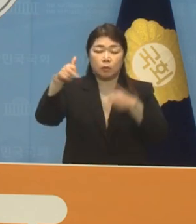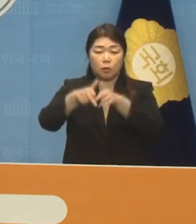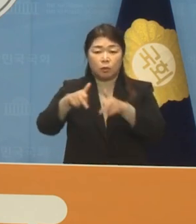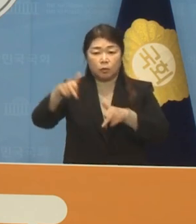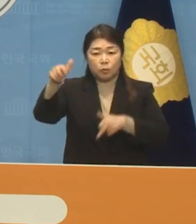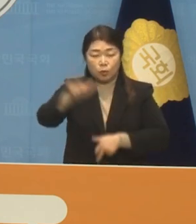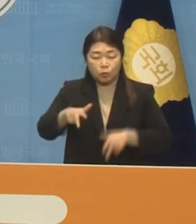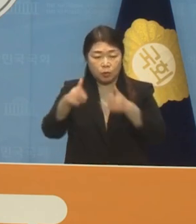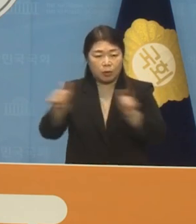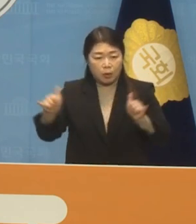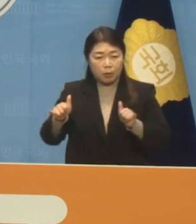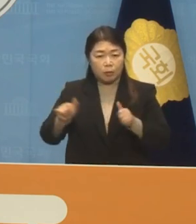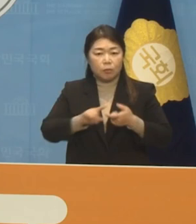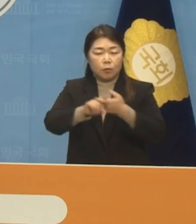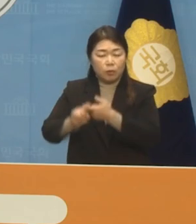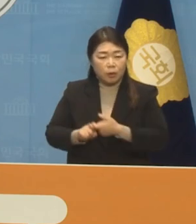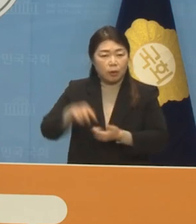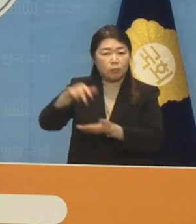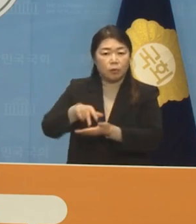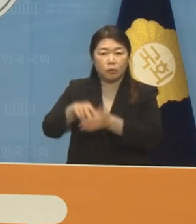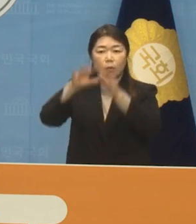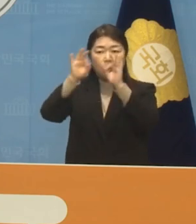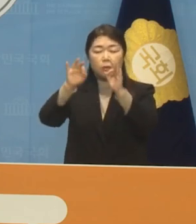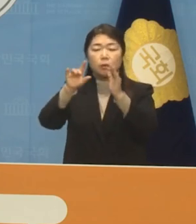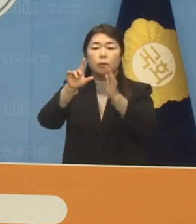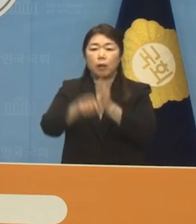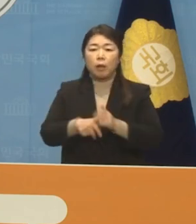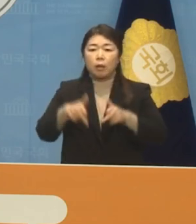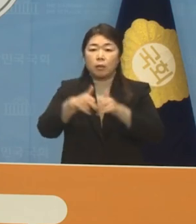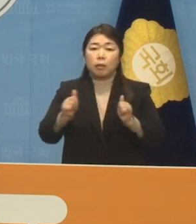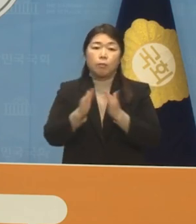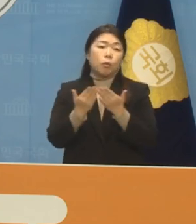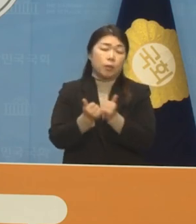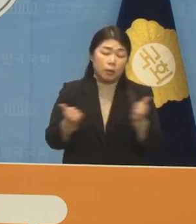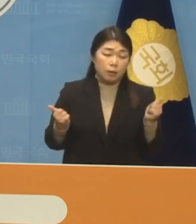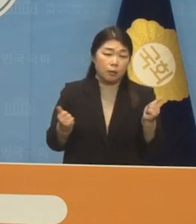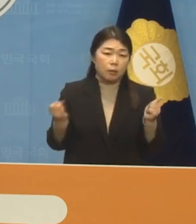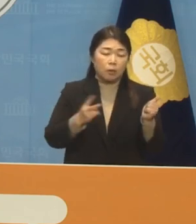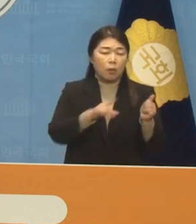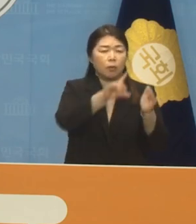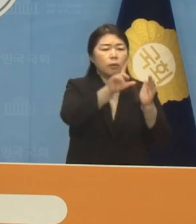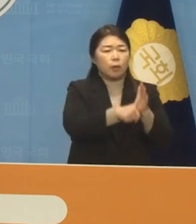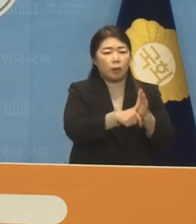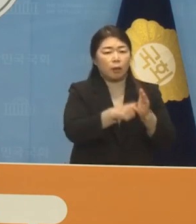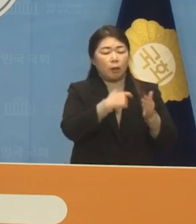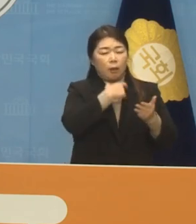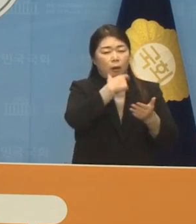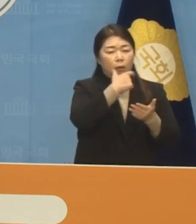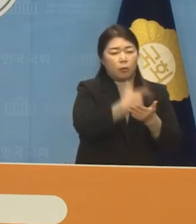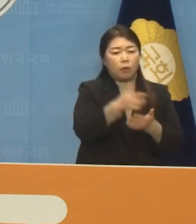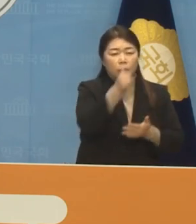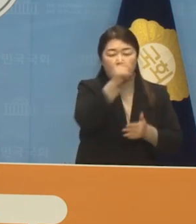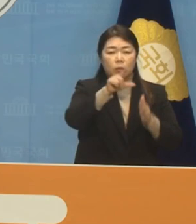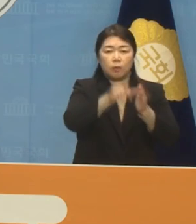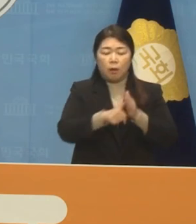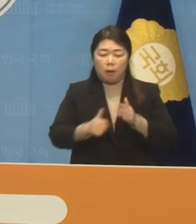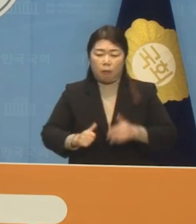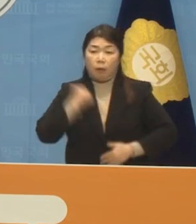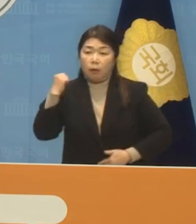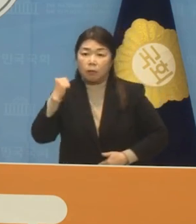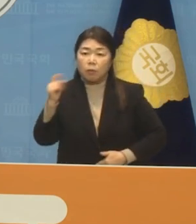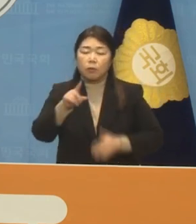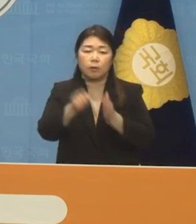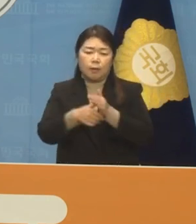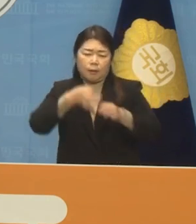보면서 정말 당사자로서 때로는 감동하고 때로는 함께 분노하고 때로는 함께 한